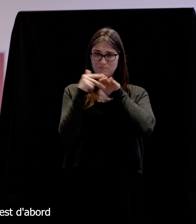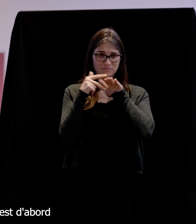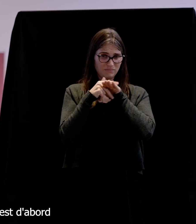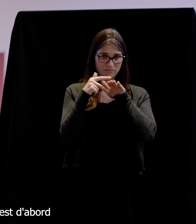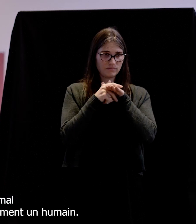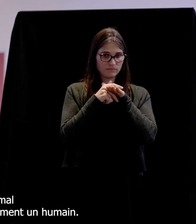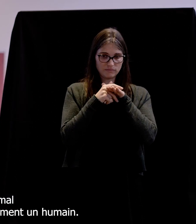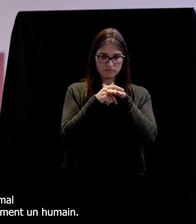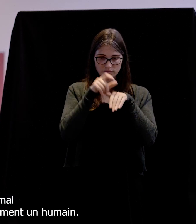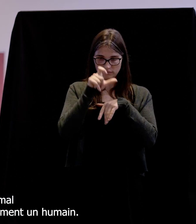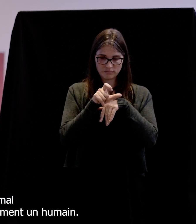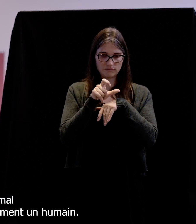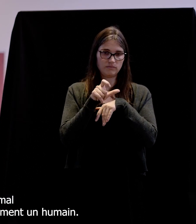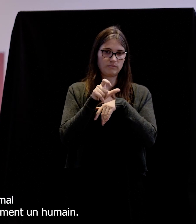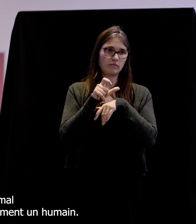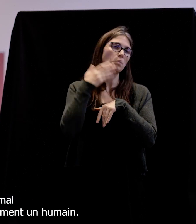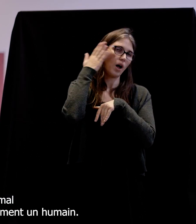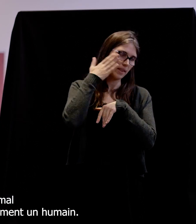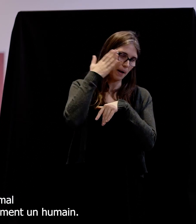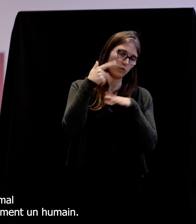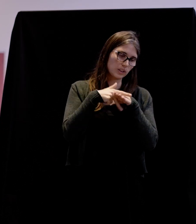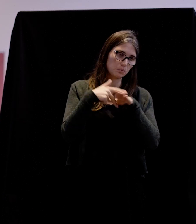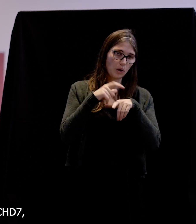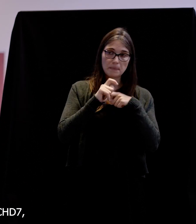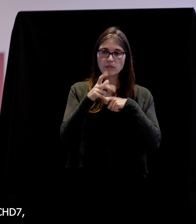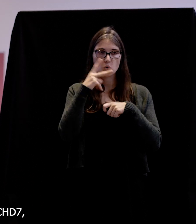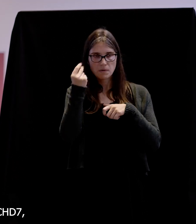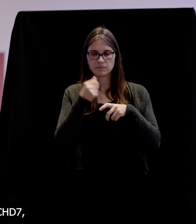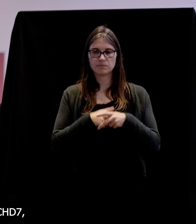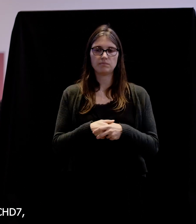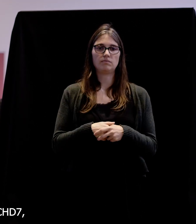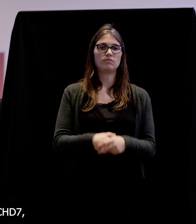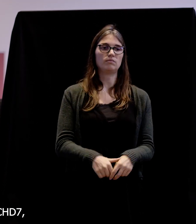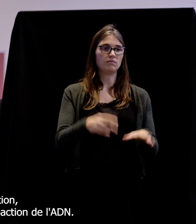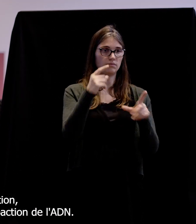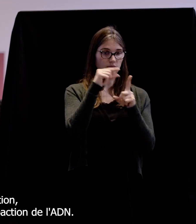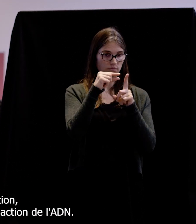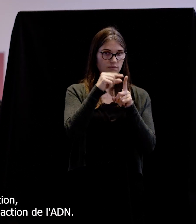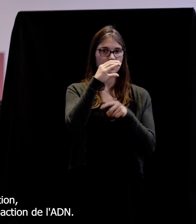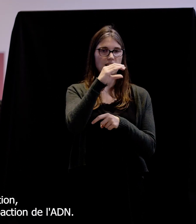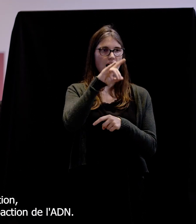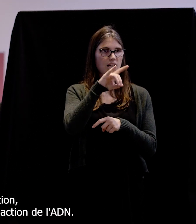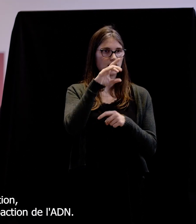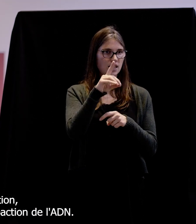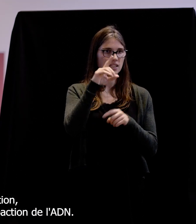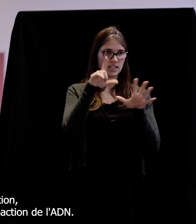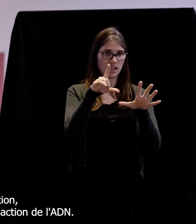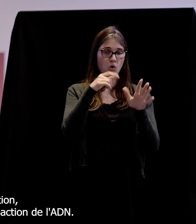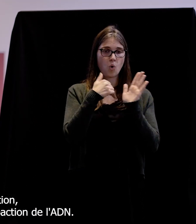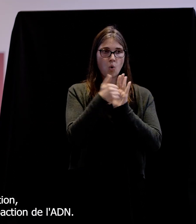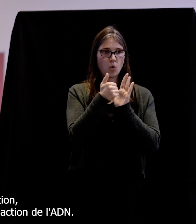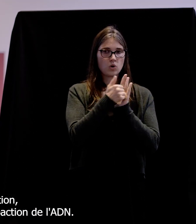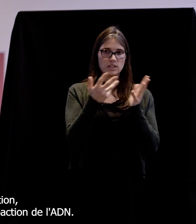au patient, qui est d'abord un animal et ensuite éventuellement un humain. Et donc CHD7, sa fonction, c'est d'agir